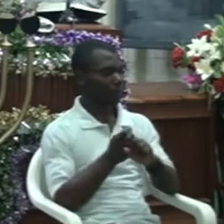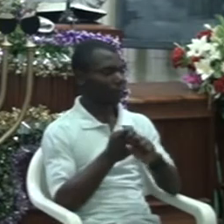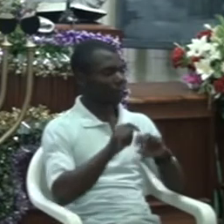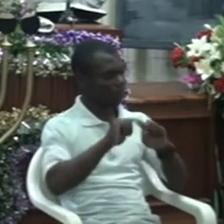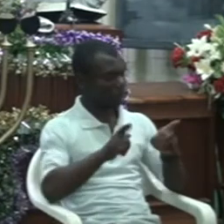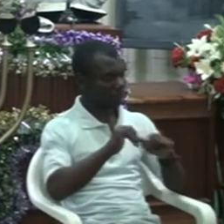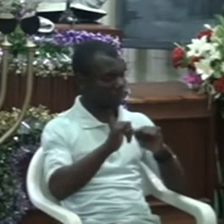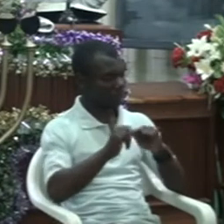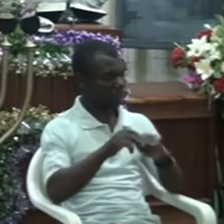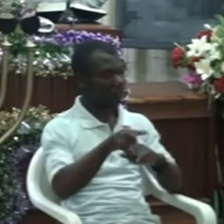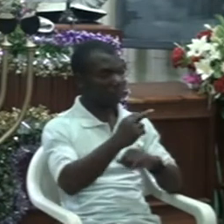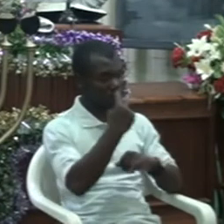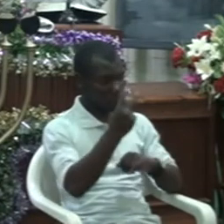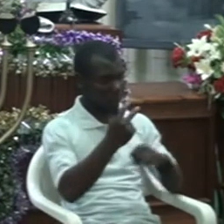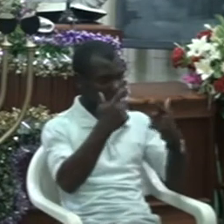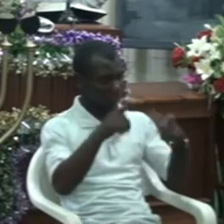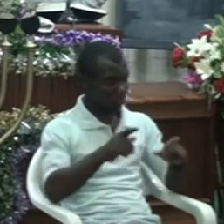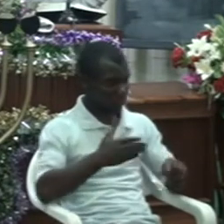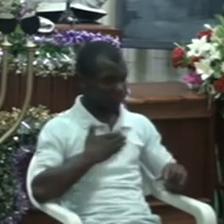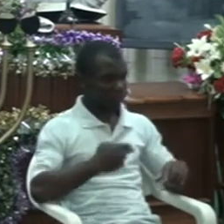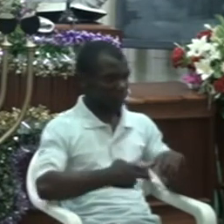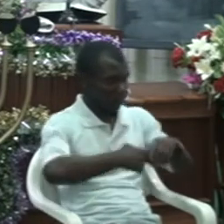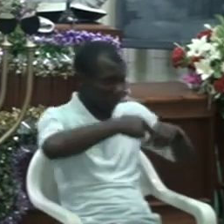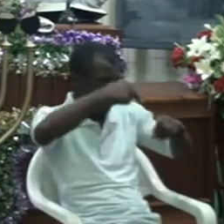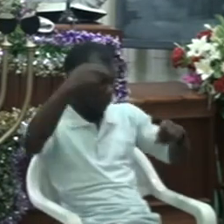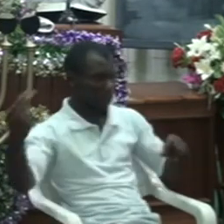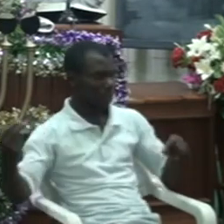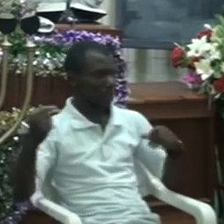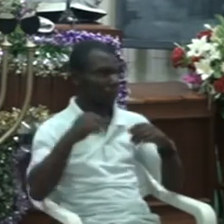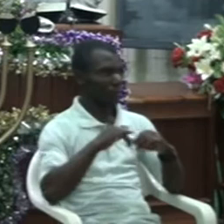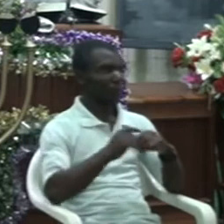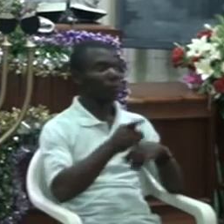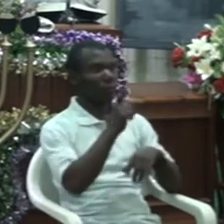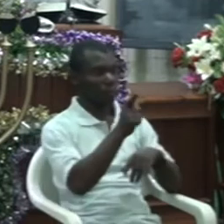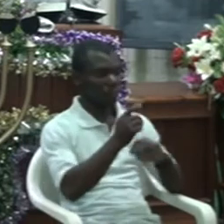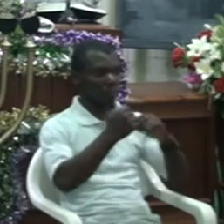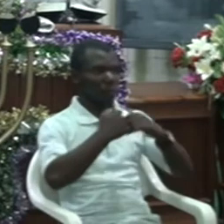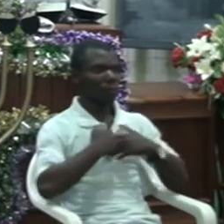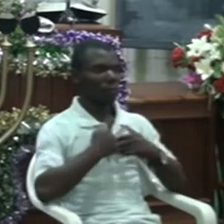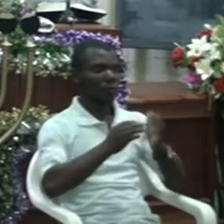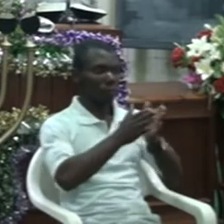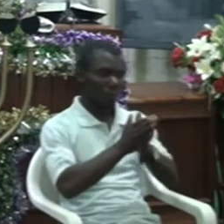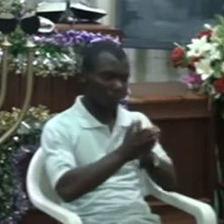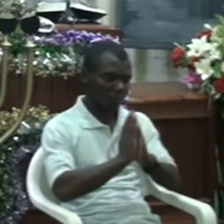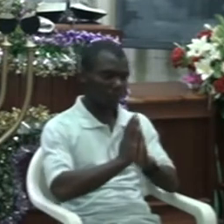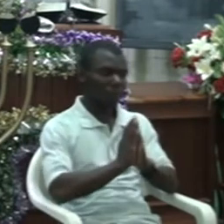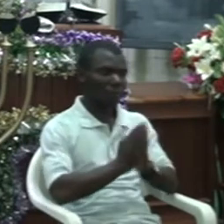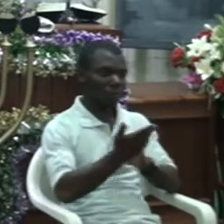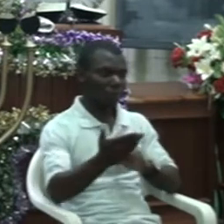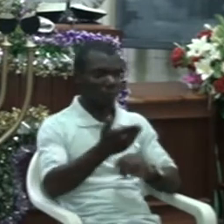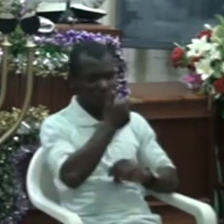Lakini kama ukiona wakati ninakuombea kwa kwanza. Tu as demandé la chose la plus